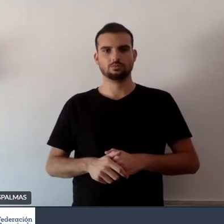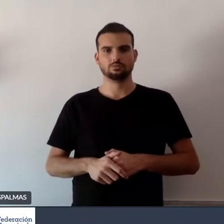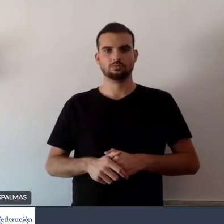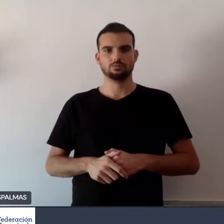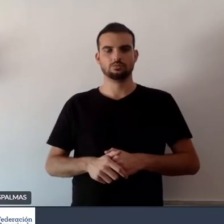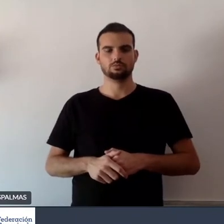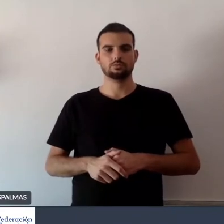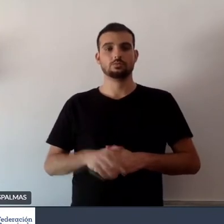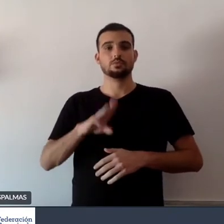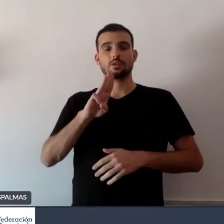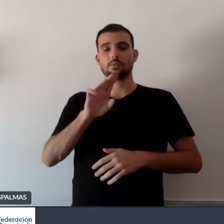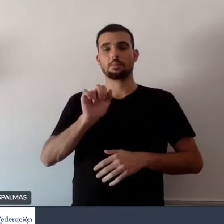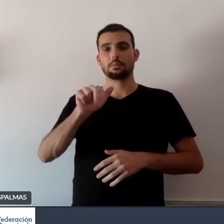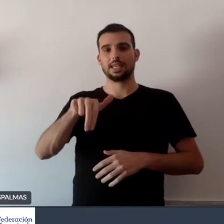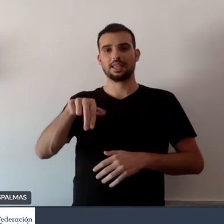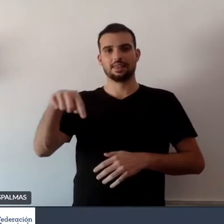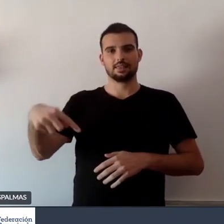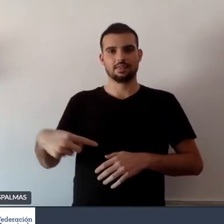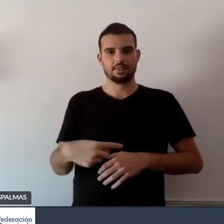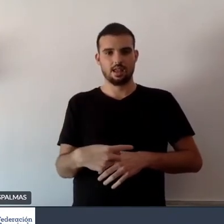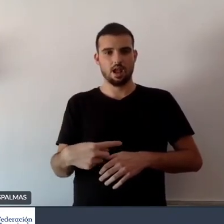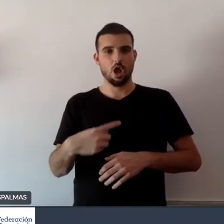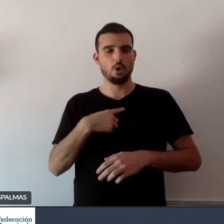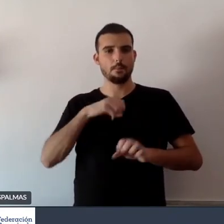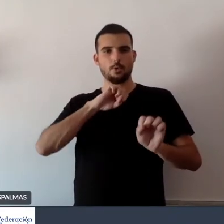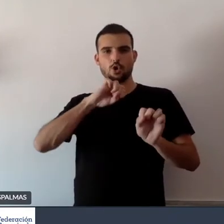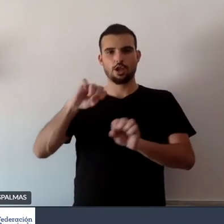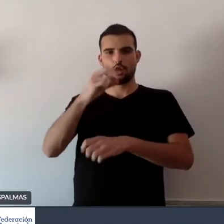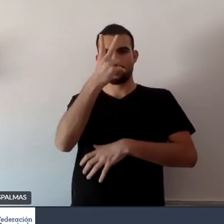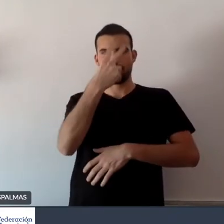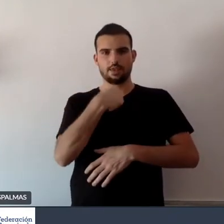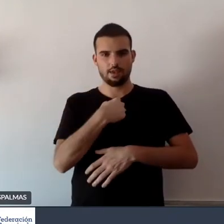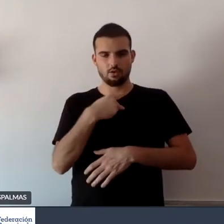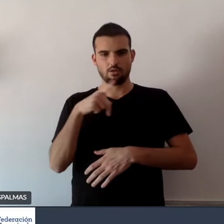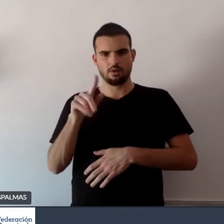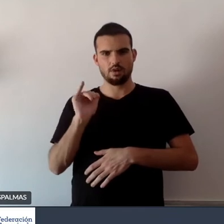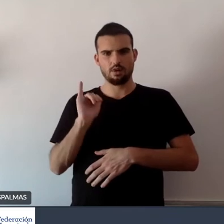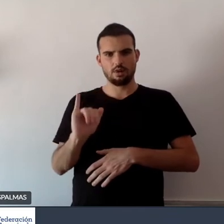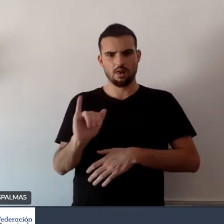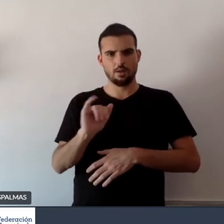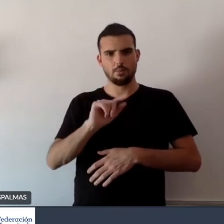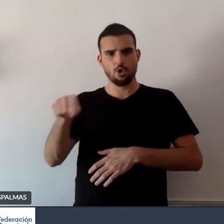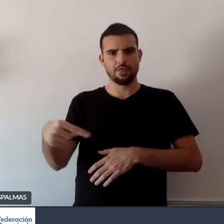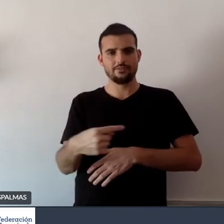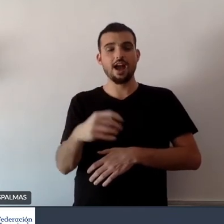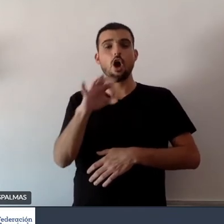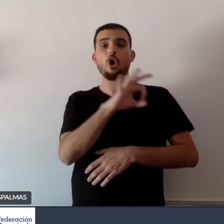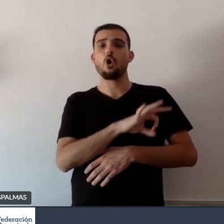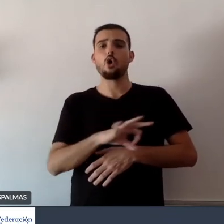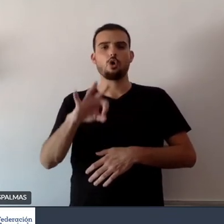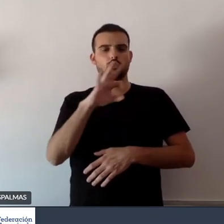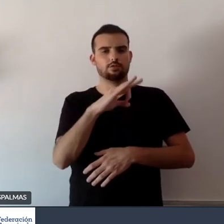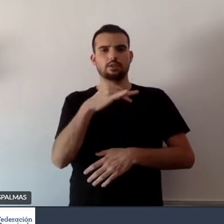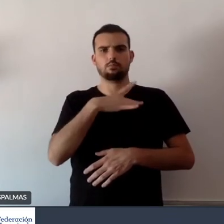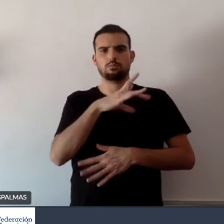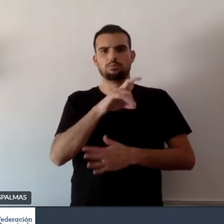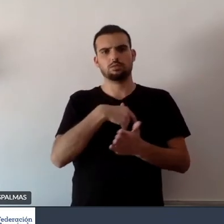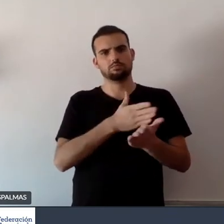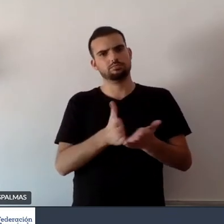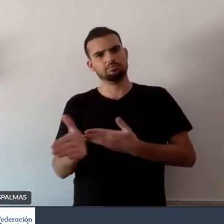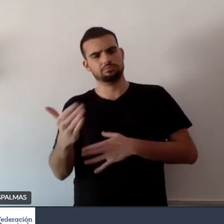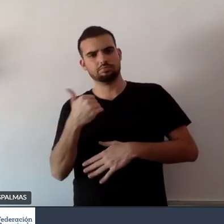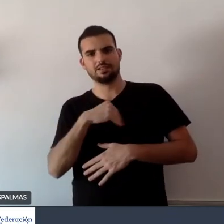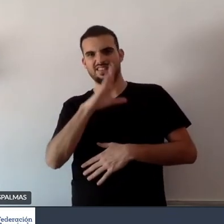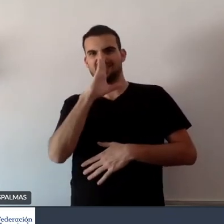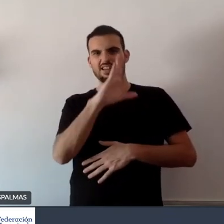Pin down. Hay un bloqueo ciego para poder ir al poste bajo o Madrid tiene la opción de poder leerlo y irse al bloque